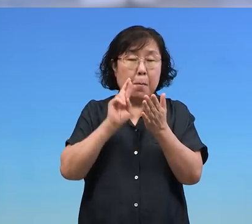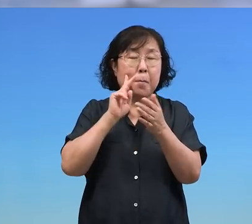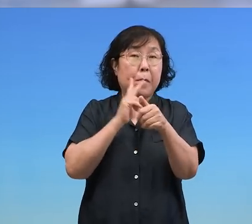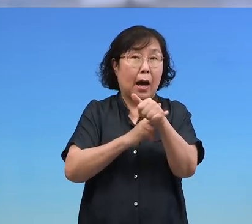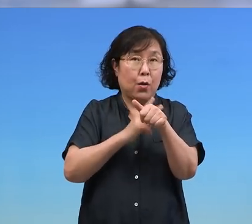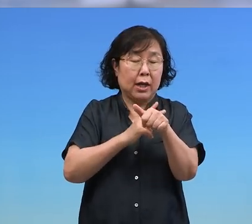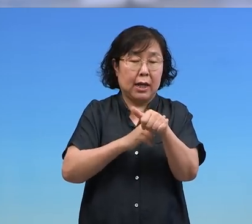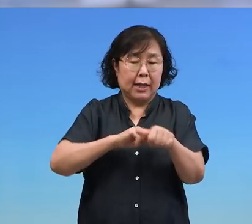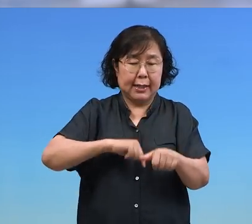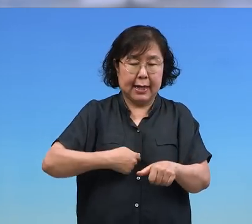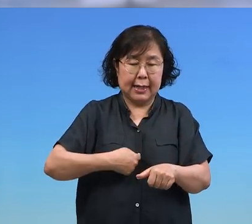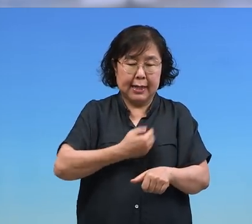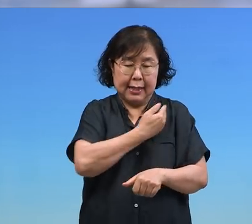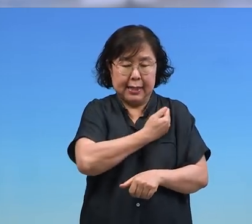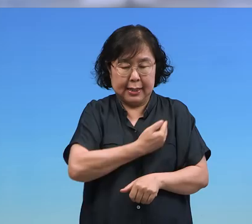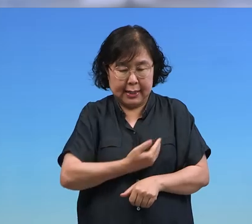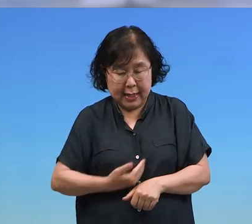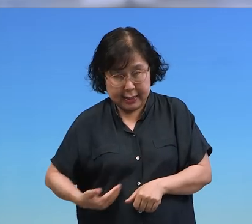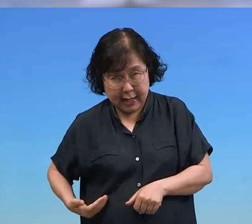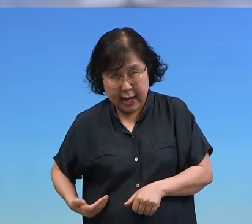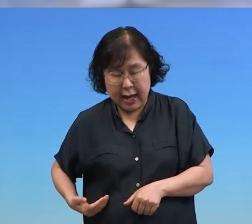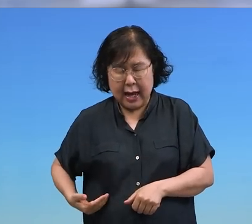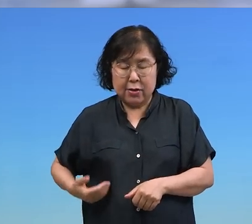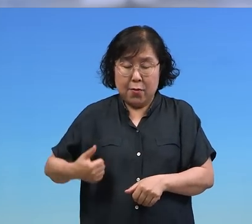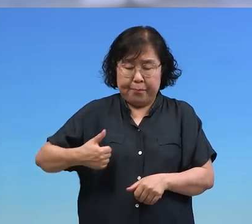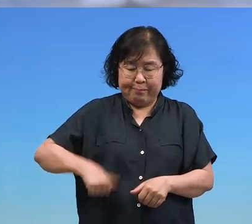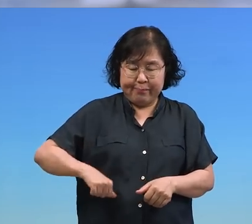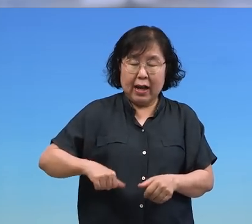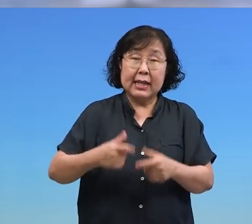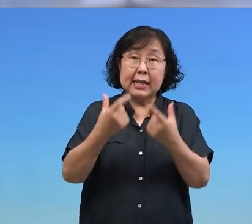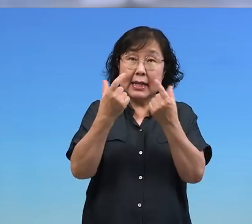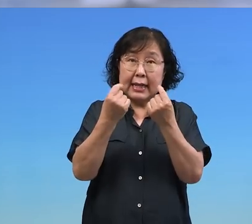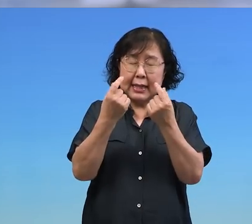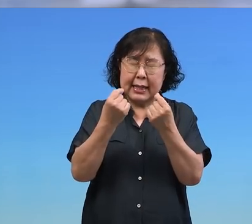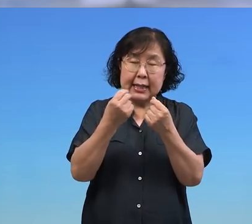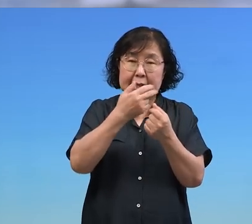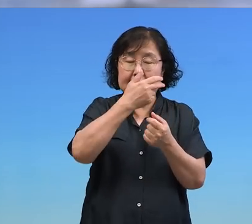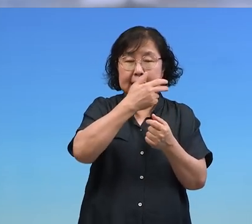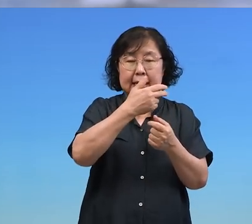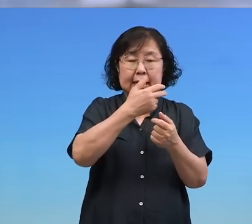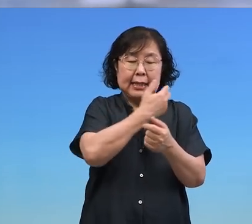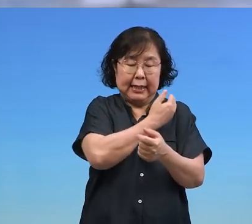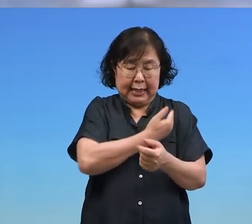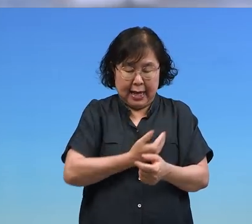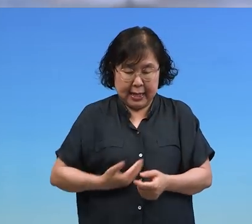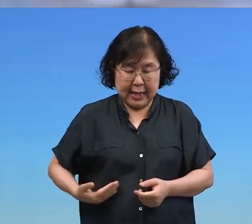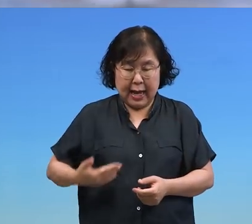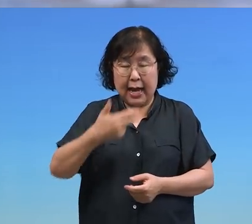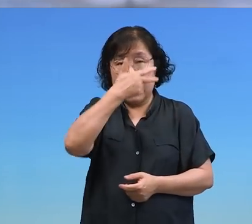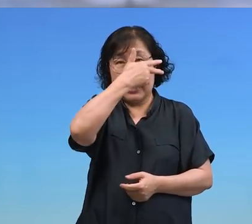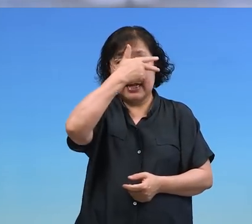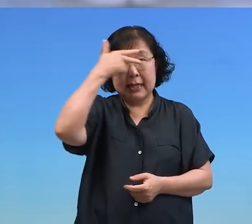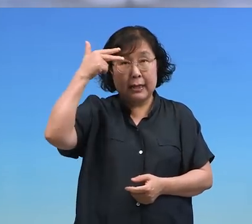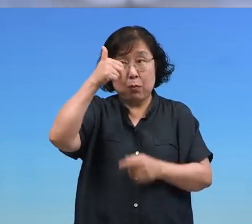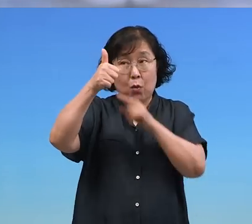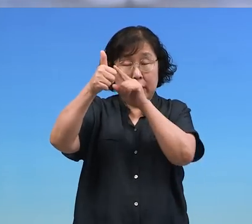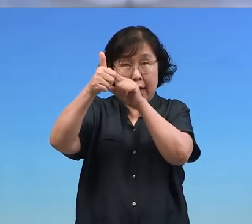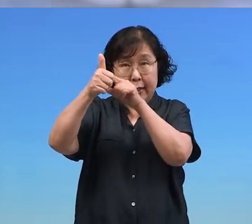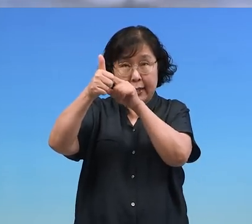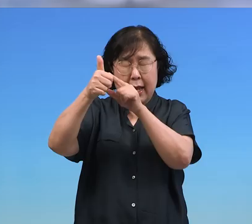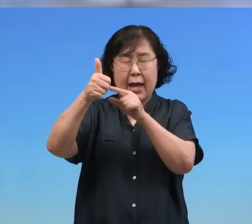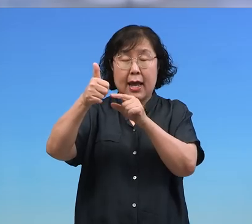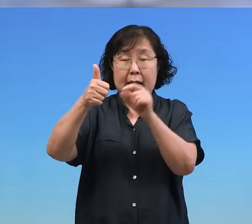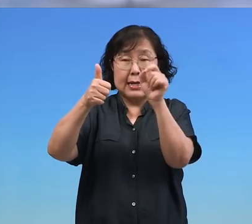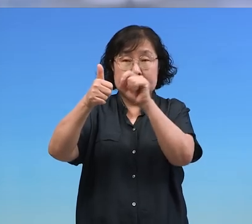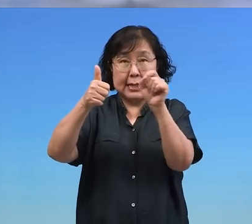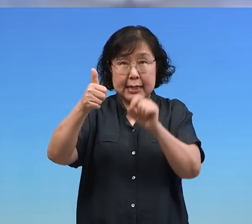자기 수제자예요 너무 아끼는 아들같이 아끼는 제자 디모데에게 쓴 목회 편지입니다